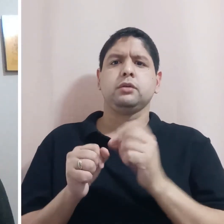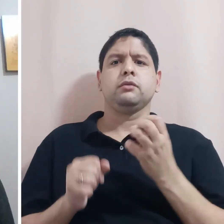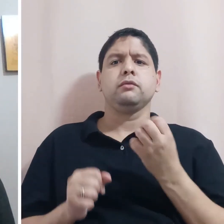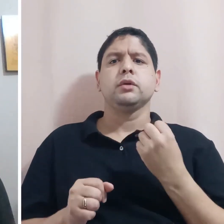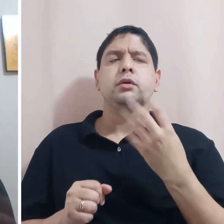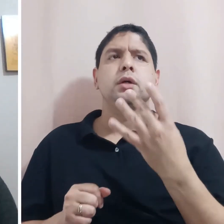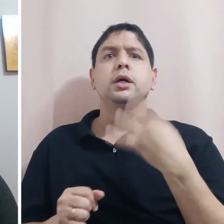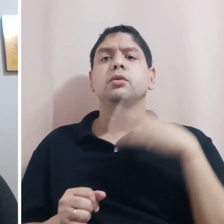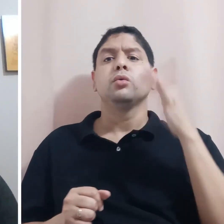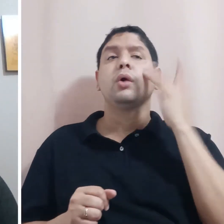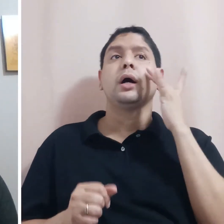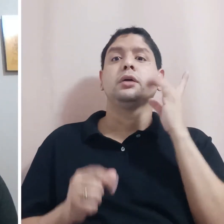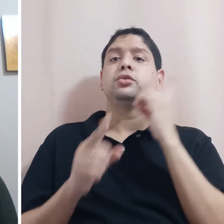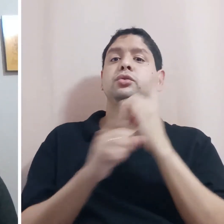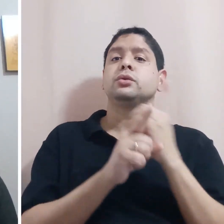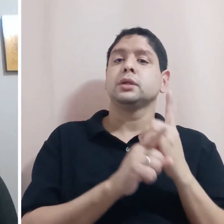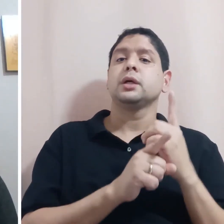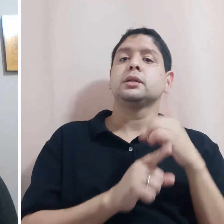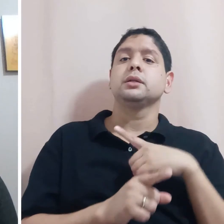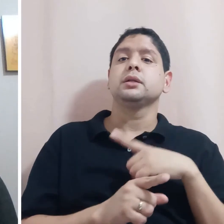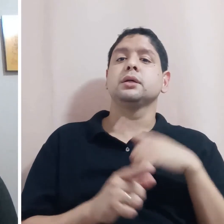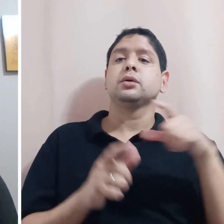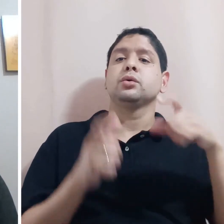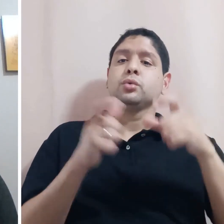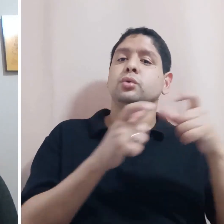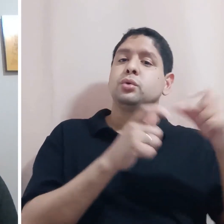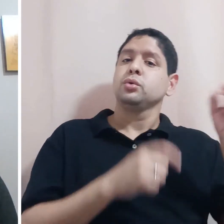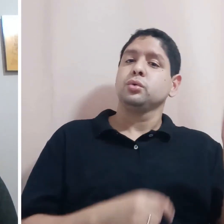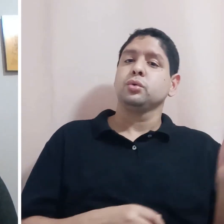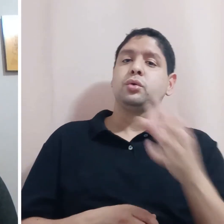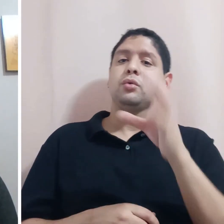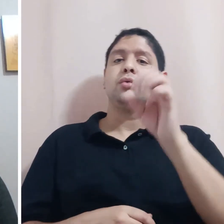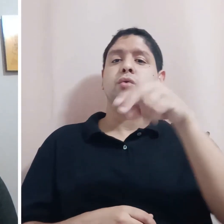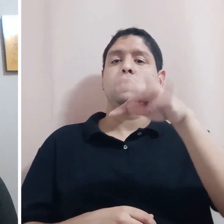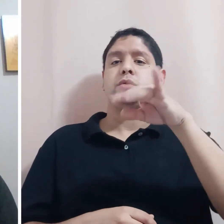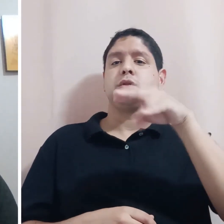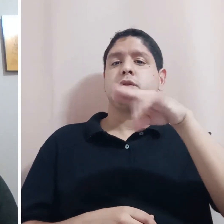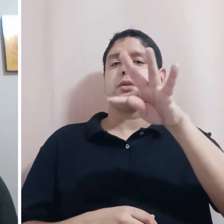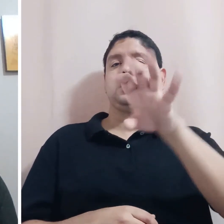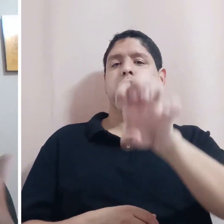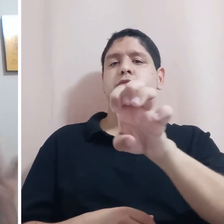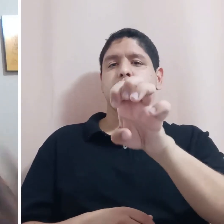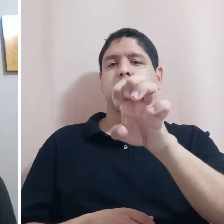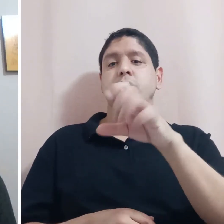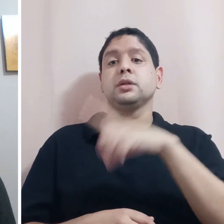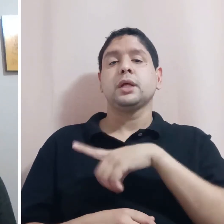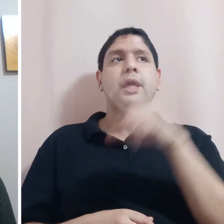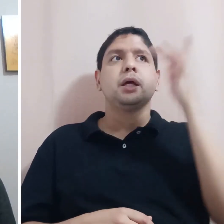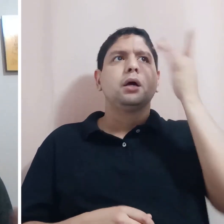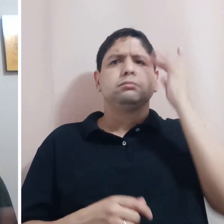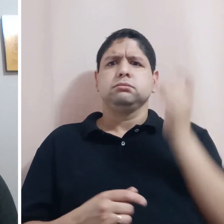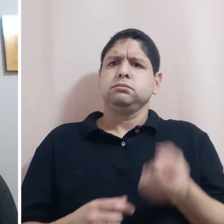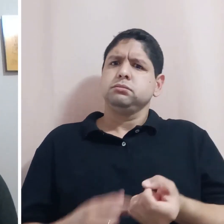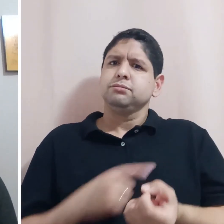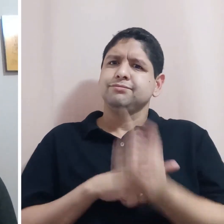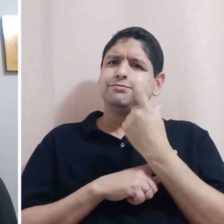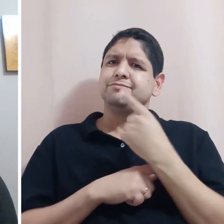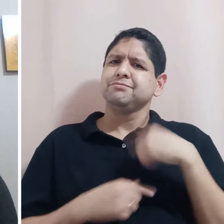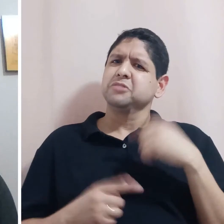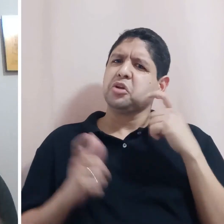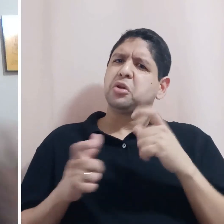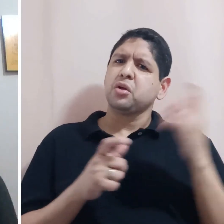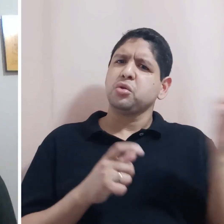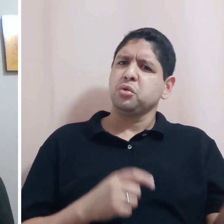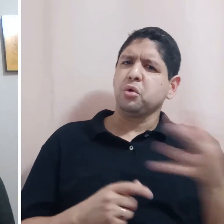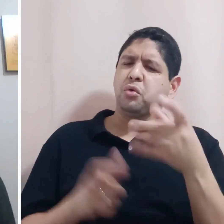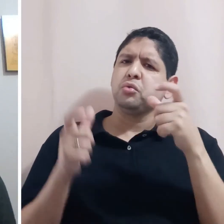fez essa viagem e o que ele não esperava é que, na verdade, ele ia acabar encontrando um novo continente.